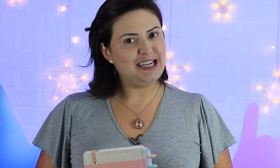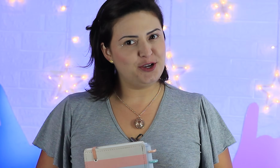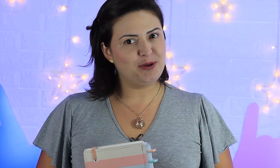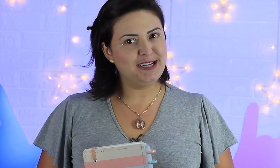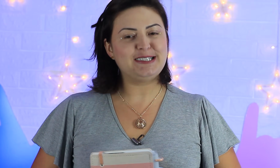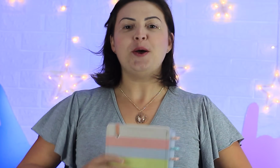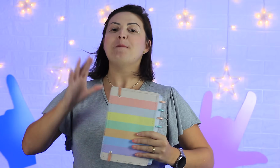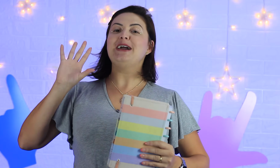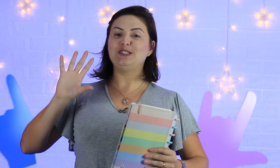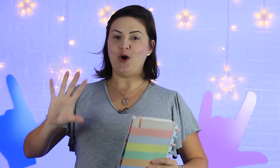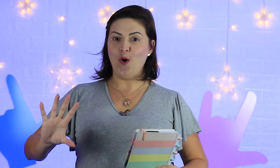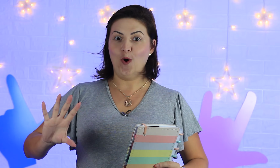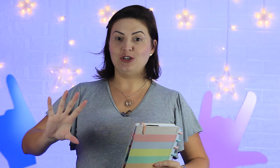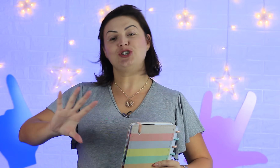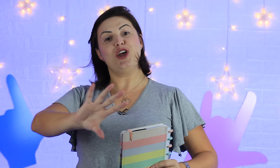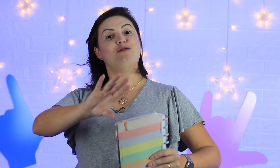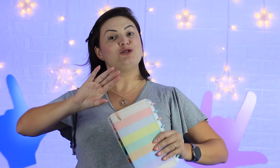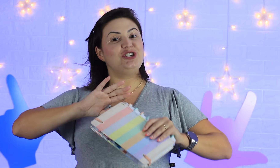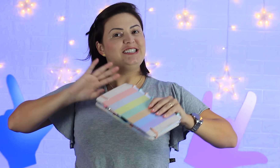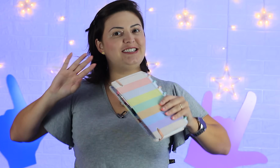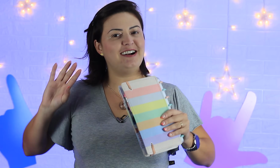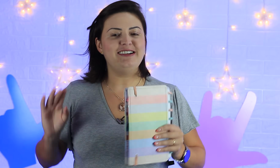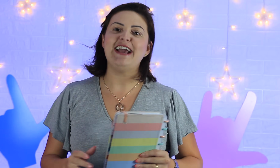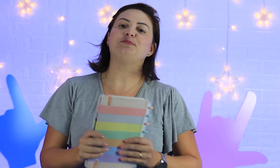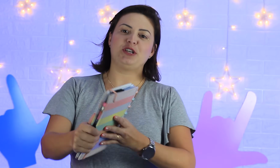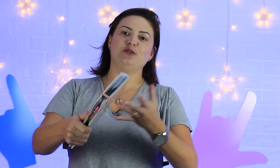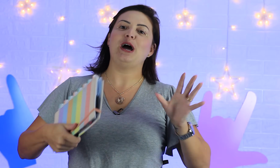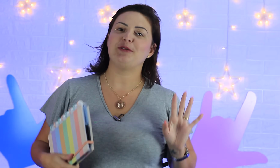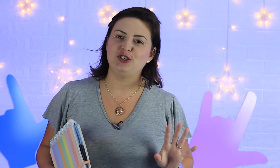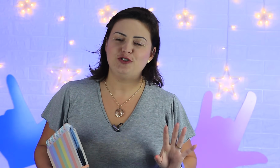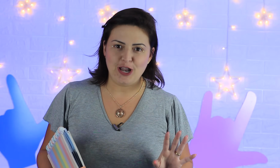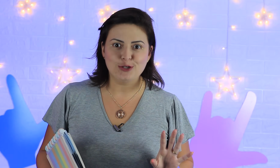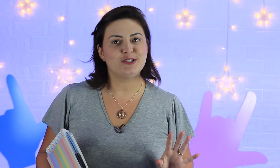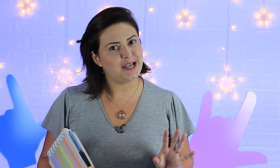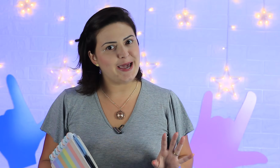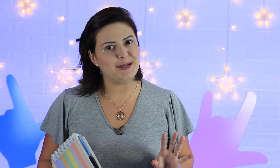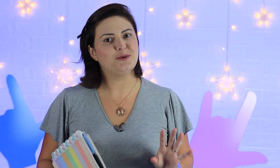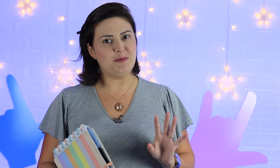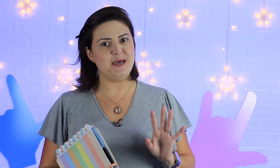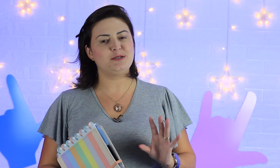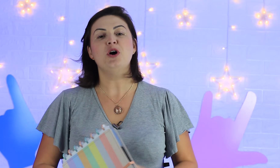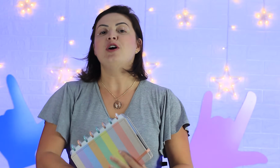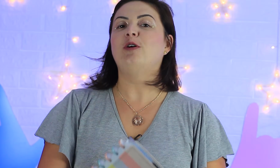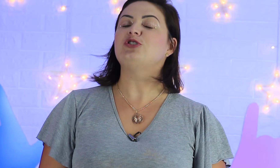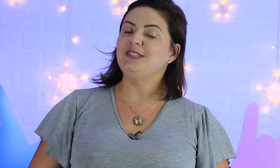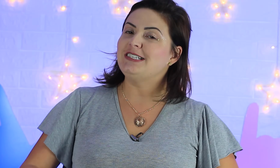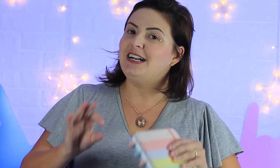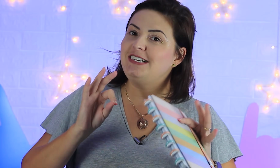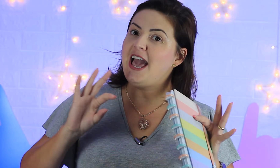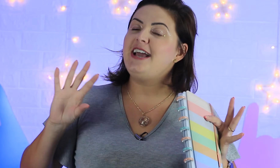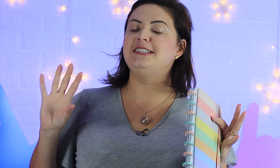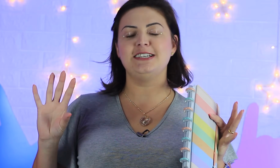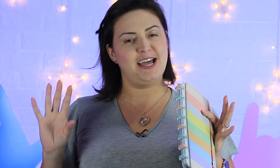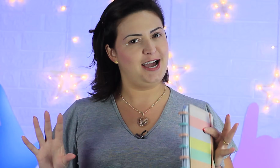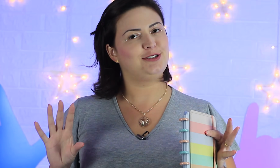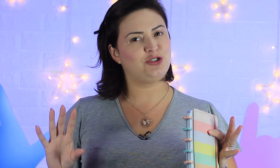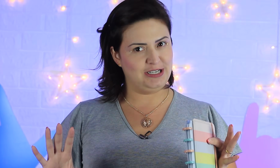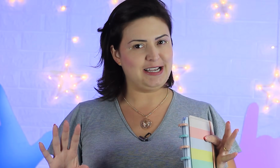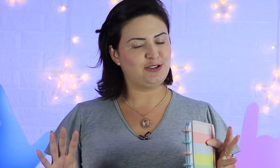Libras, mas hoje eu vou te ensinar 10, porque não dá pra gente falar do 100, não é mesmo? Vou te ensinar 10 sinais utilizados